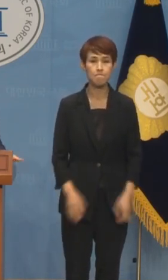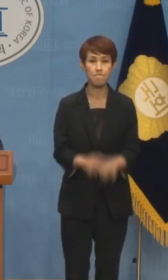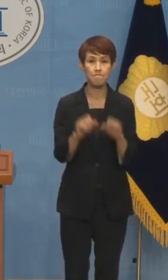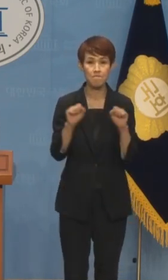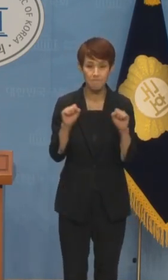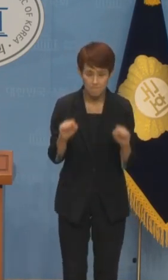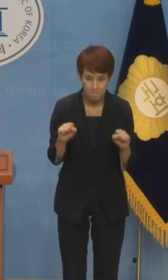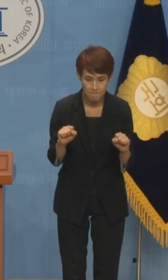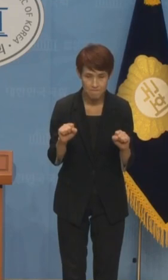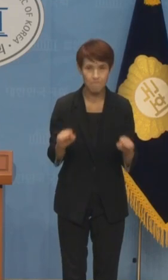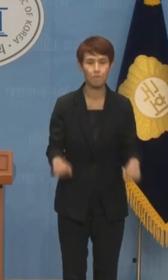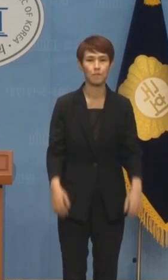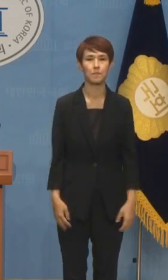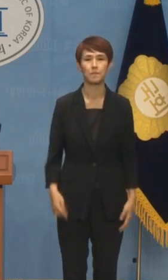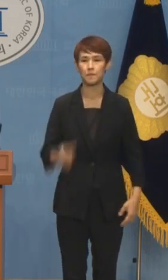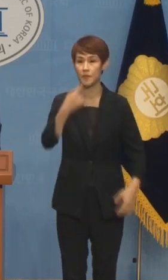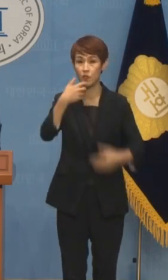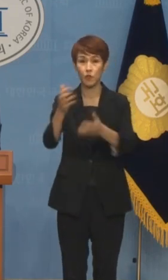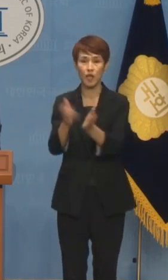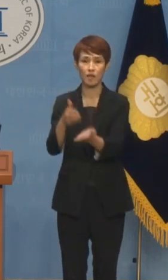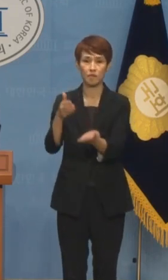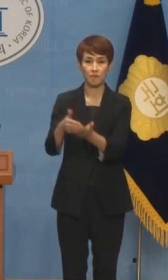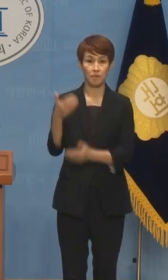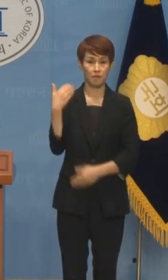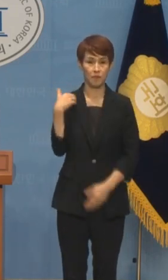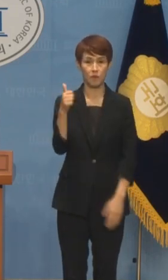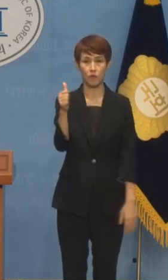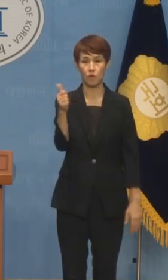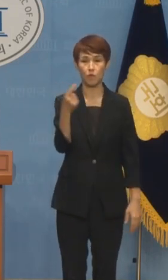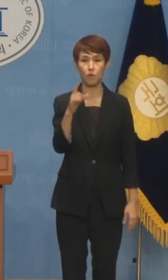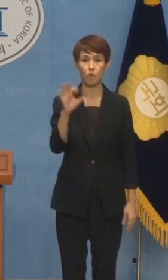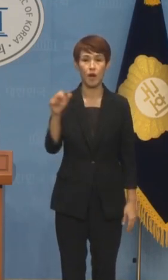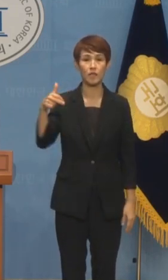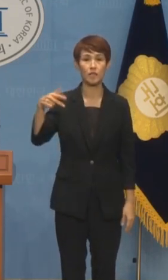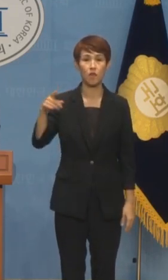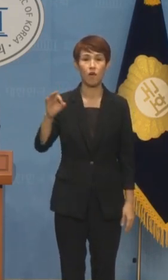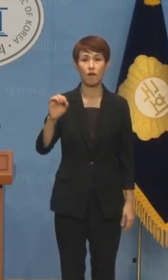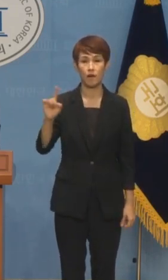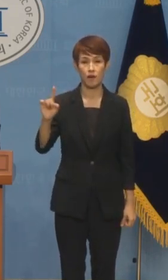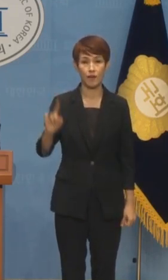안녕하십니까. 더불어민주당 대변인 황정아입니다.